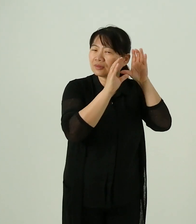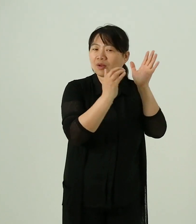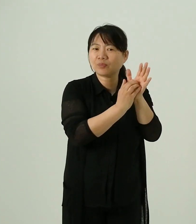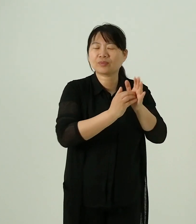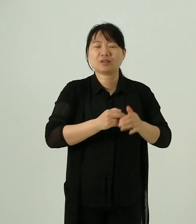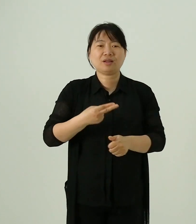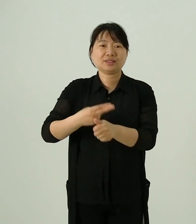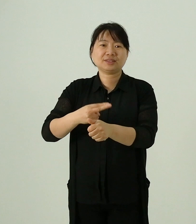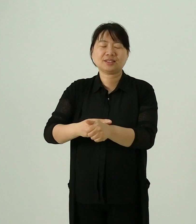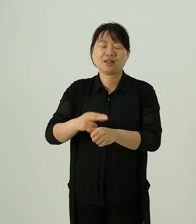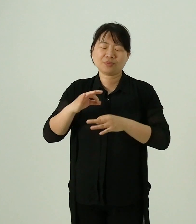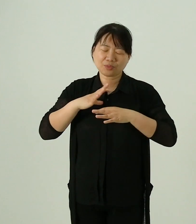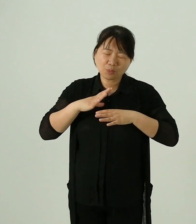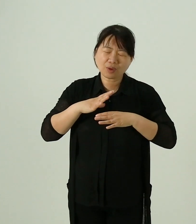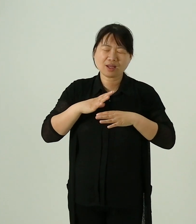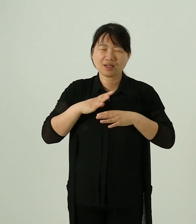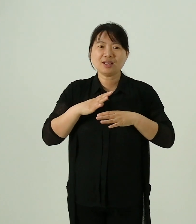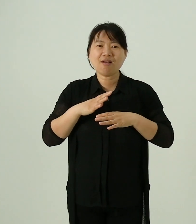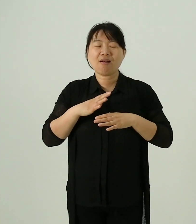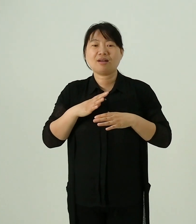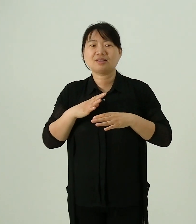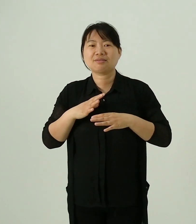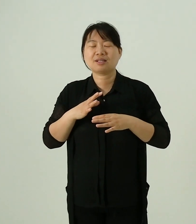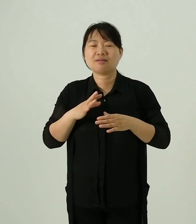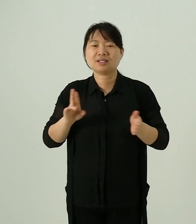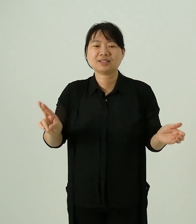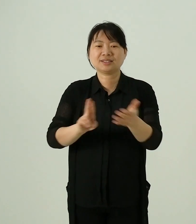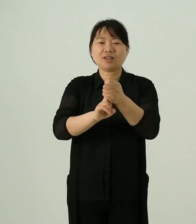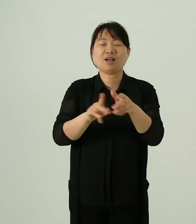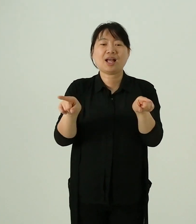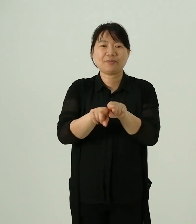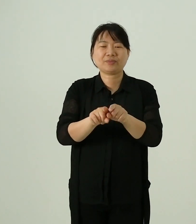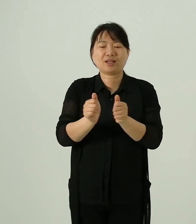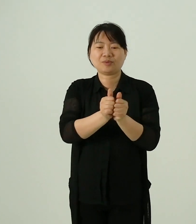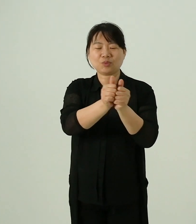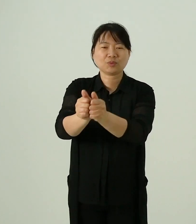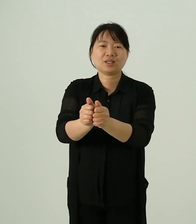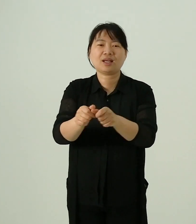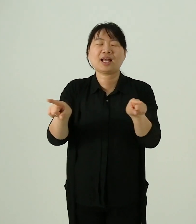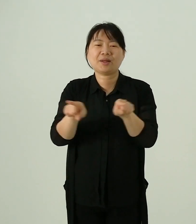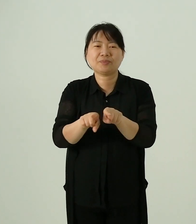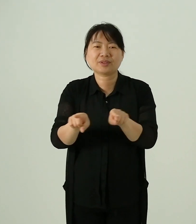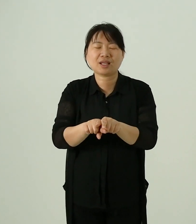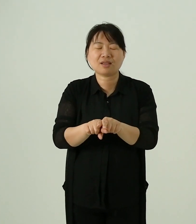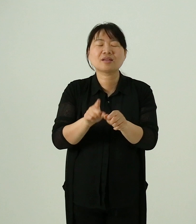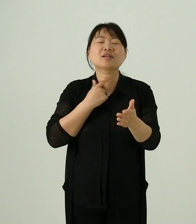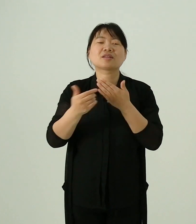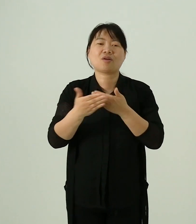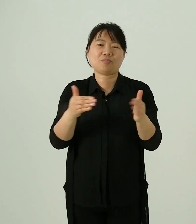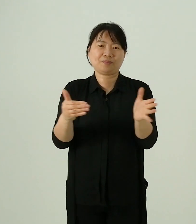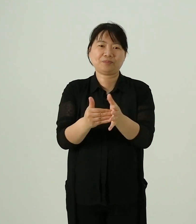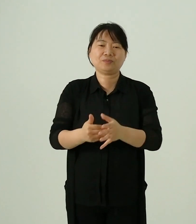스승의 놀라운 경이로운 기적을 함께 동행하면서 함께 겪었어요.